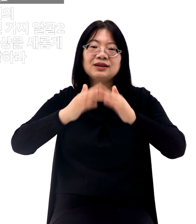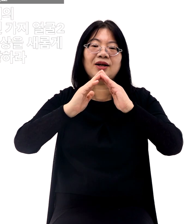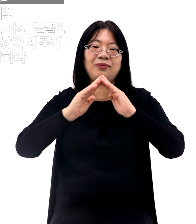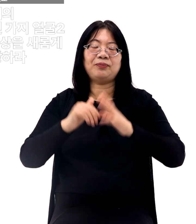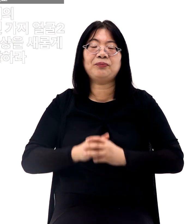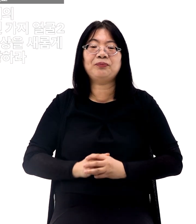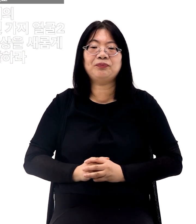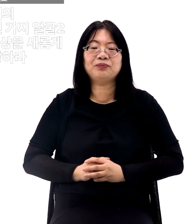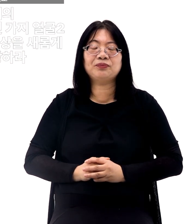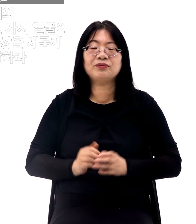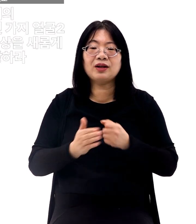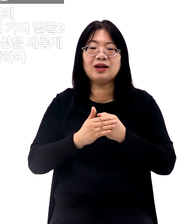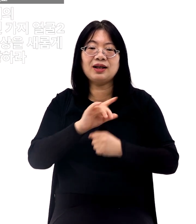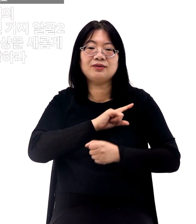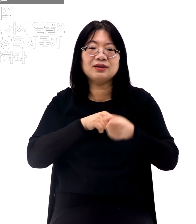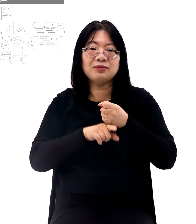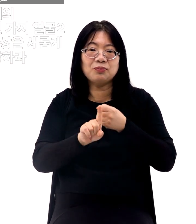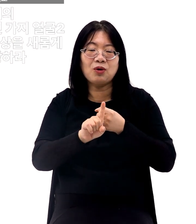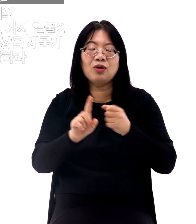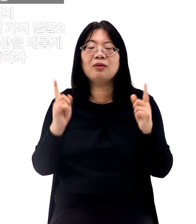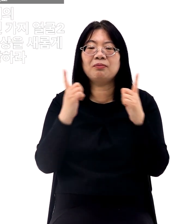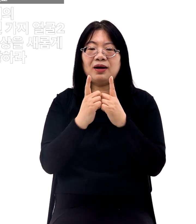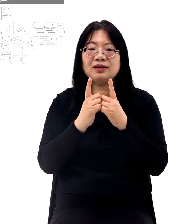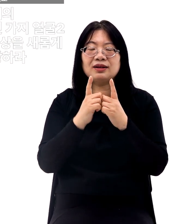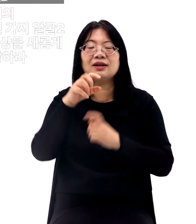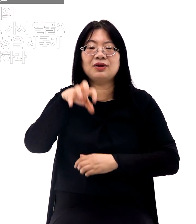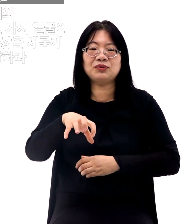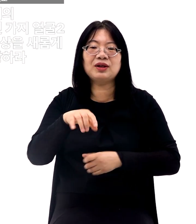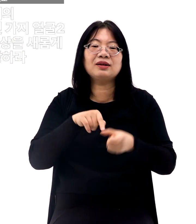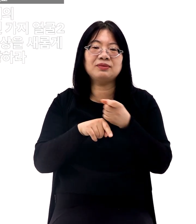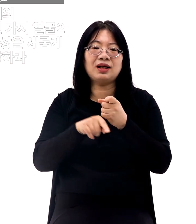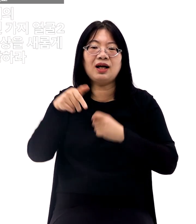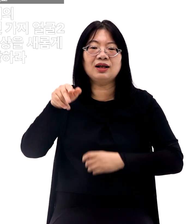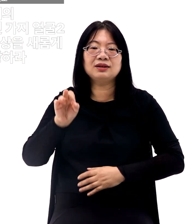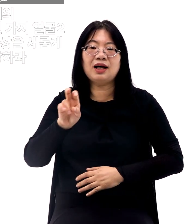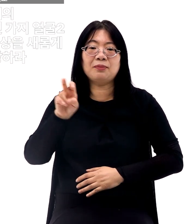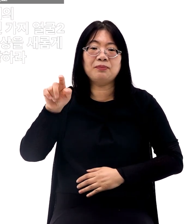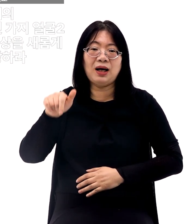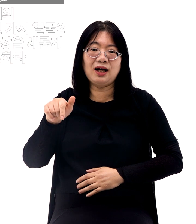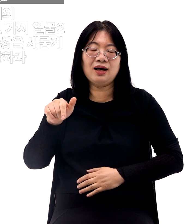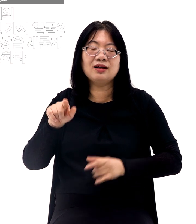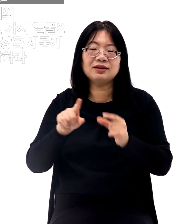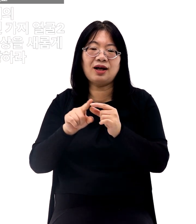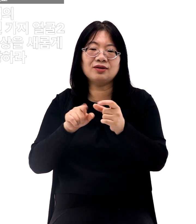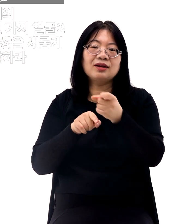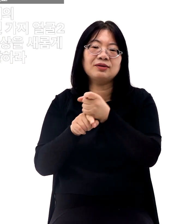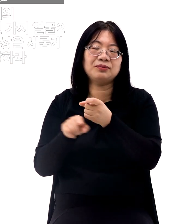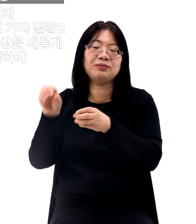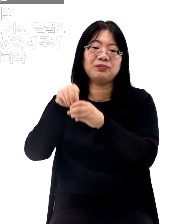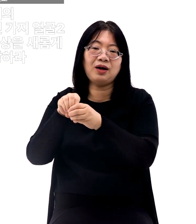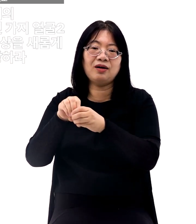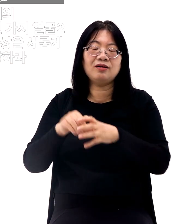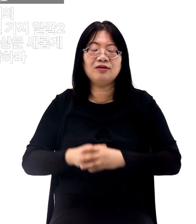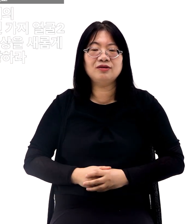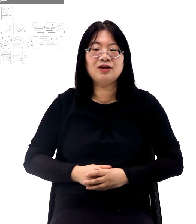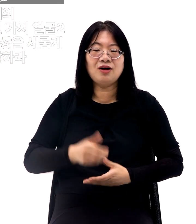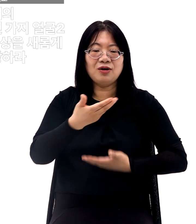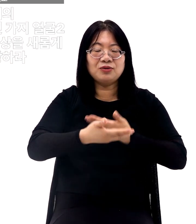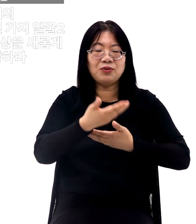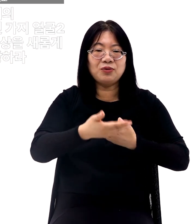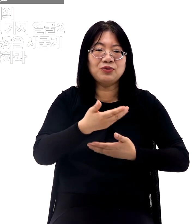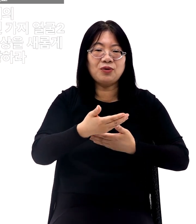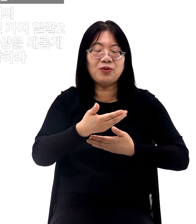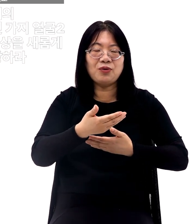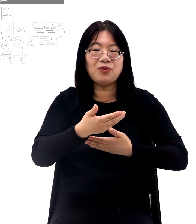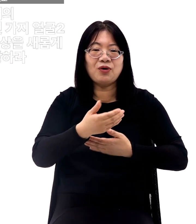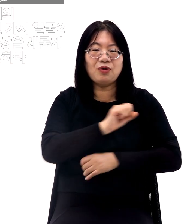장막이라는 이름은 무슨 뜻인가 하면 만남의 장소예요. 고속도로 가다 보면 누가 이름 잘 지었대요. 만남의